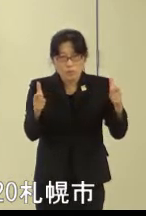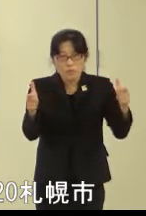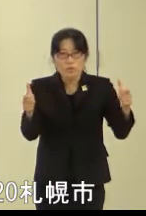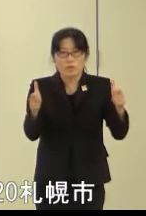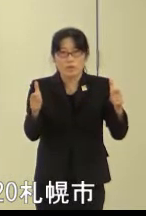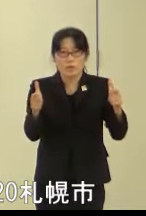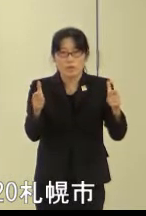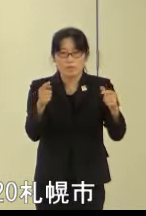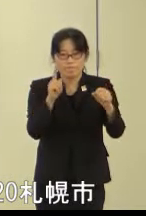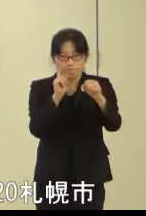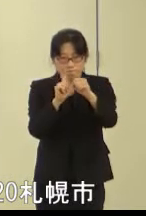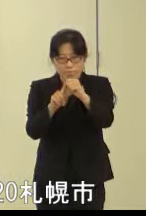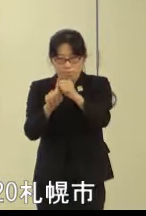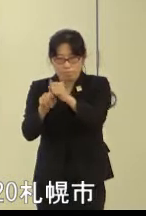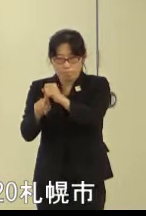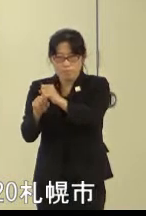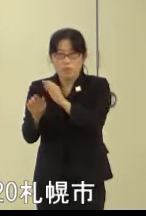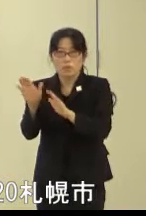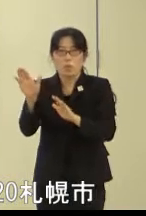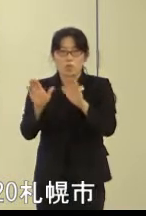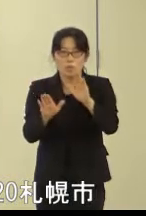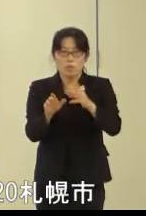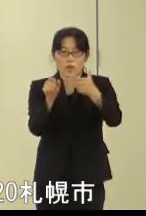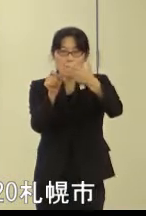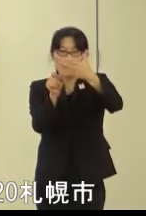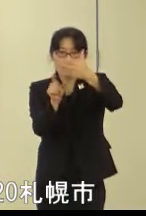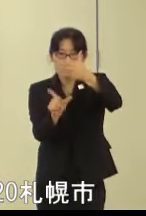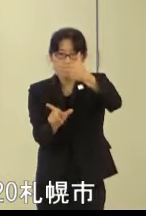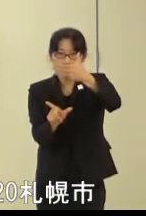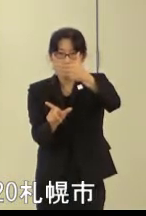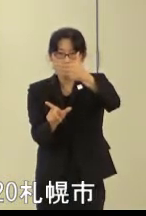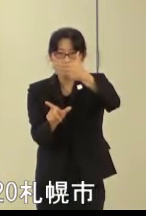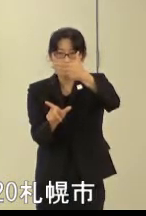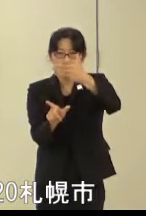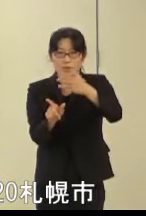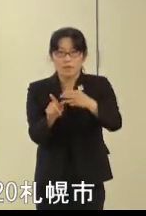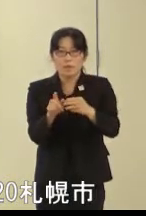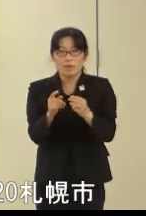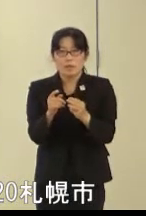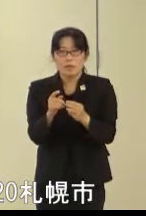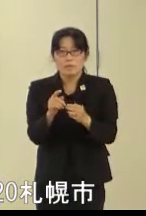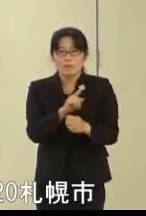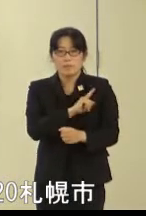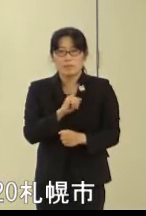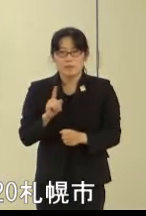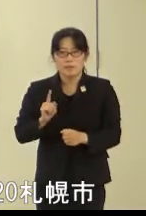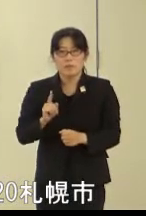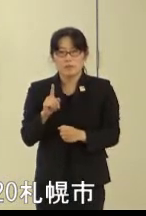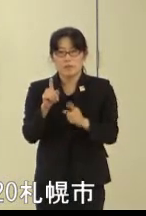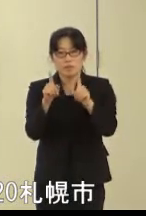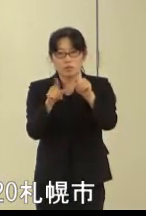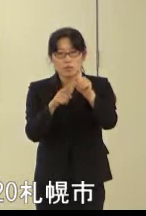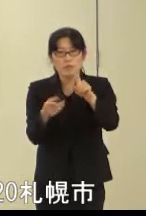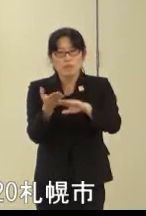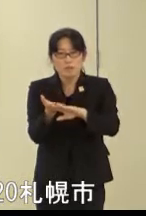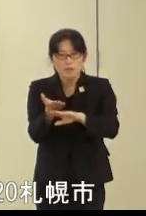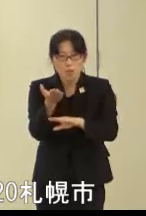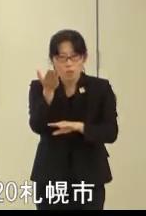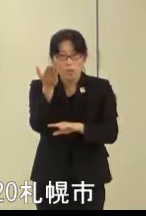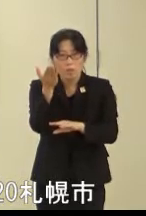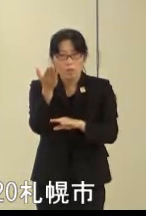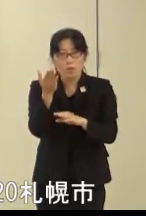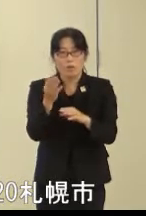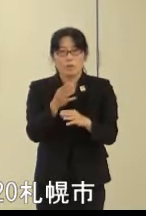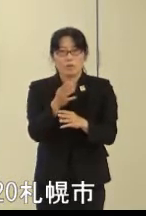完成車が確認をされているという状況で8月に入りますと中に2桁を超える日もですね多く